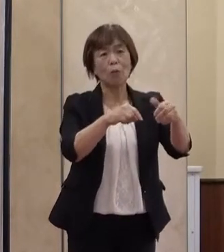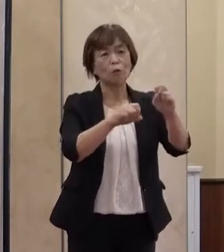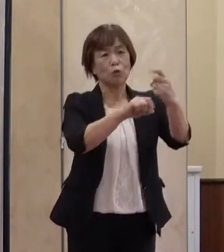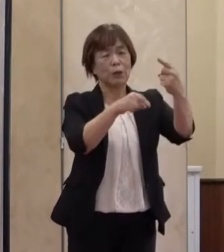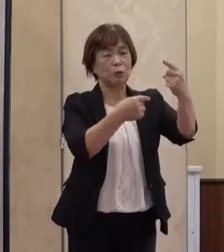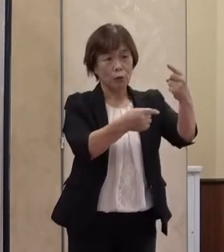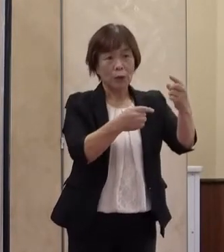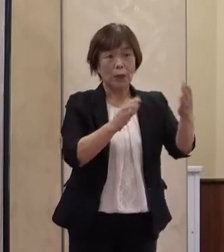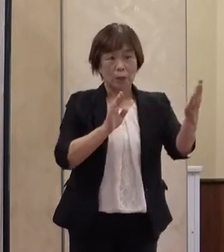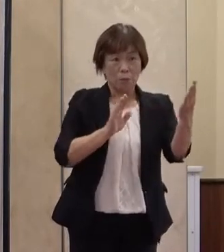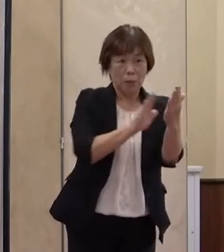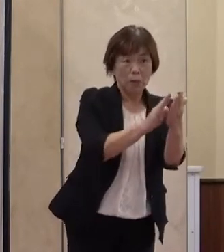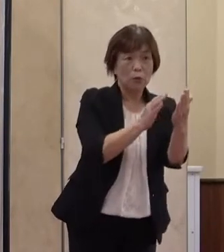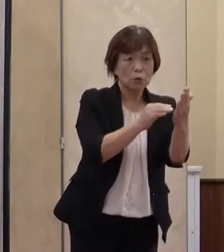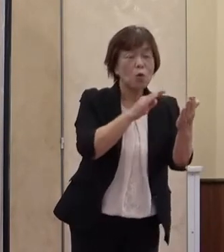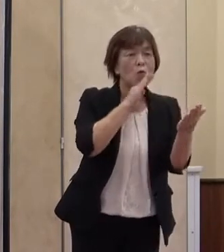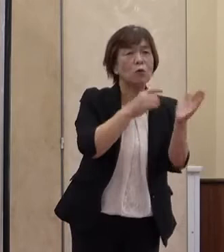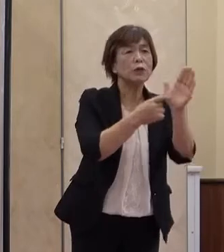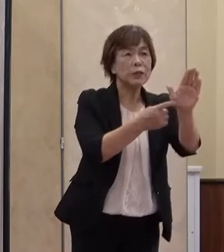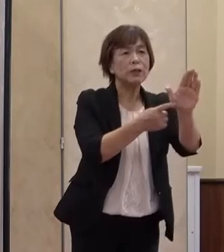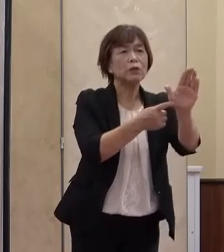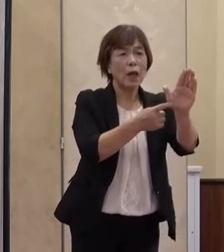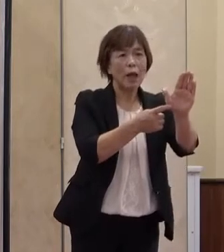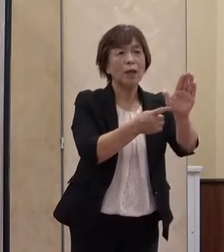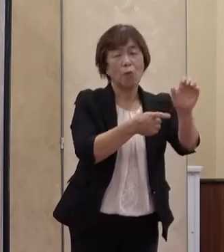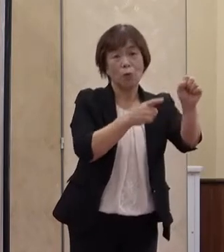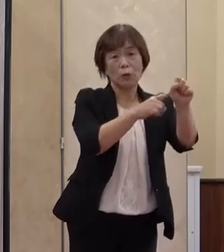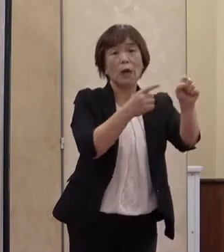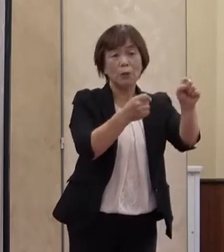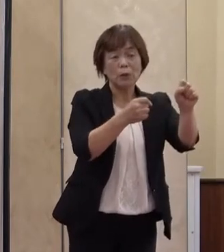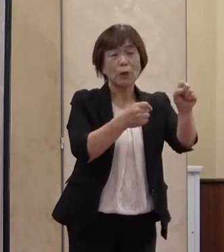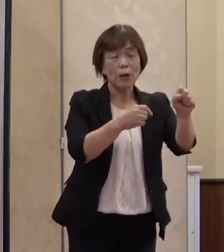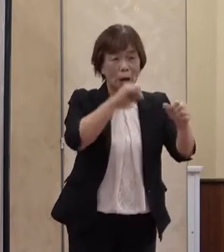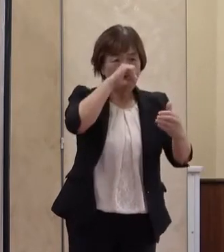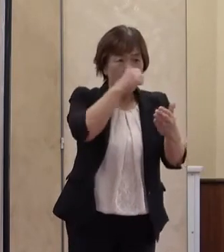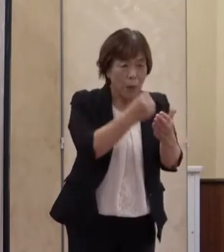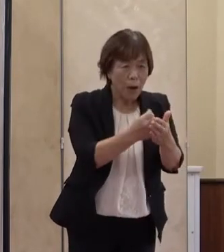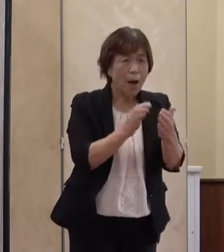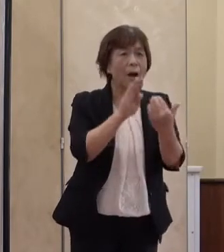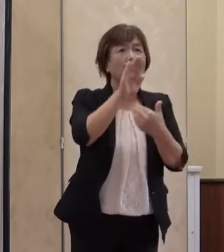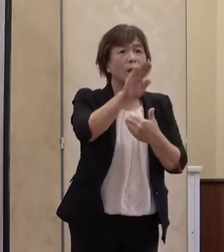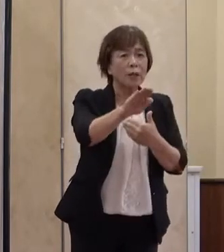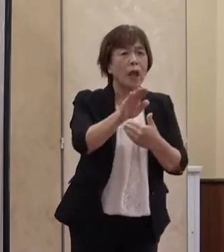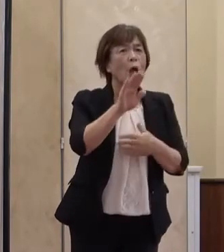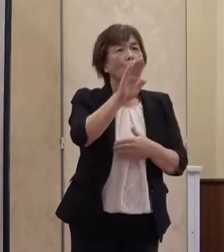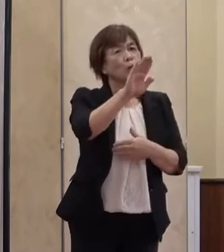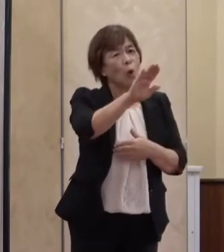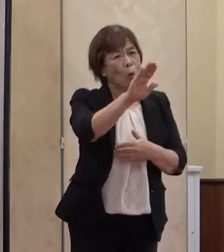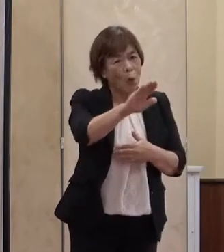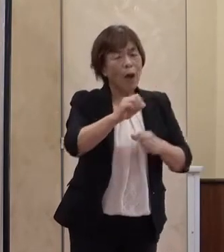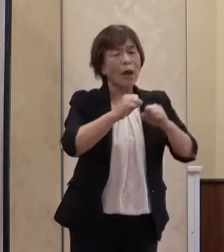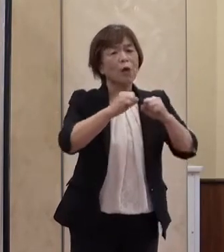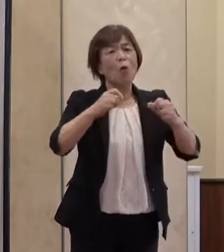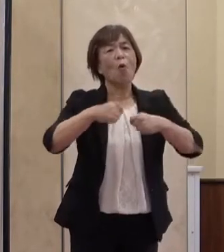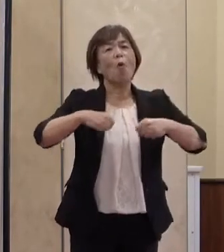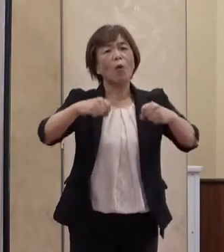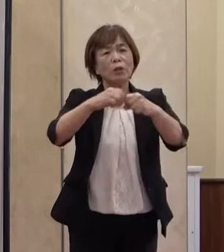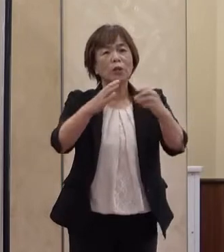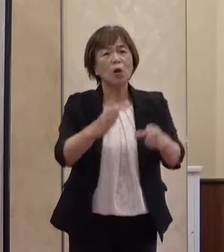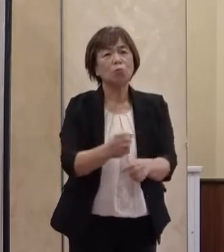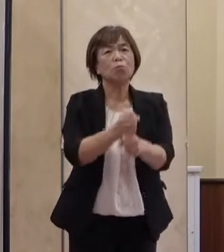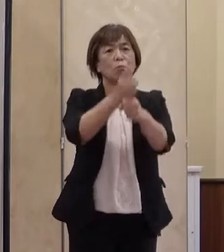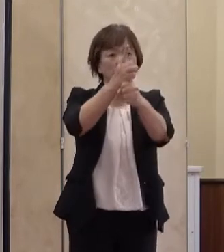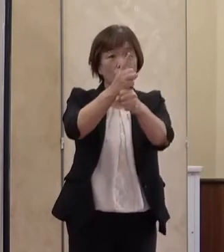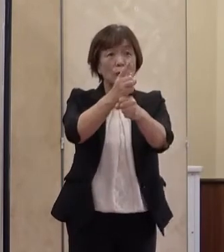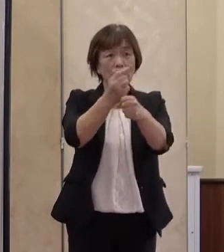ますから、その実現をまずやりたいと。それが実現した暁にはね、やっぱり将来を広域行政を一本化していくわけな